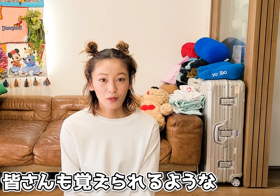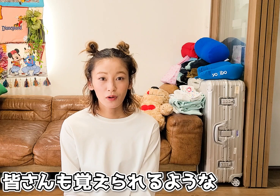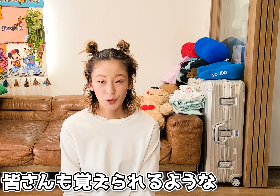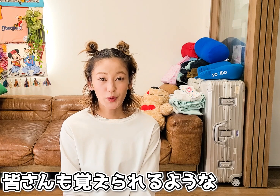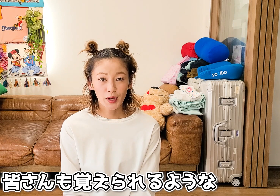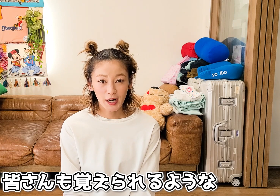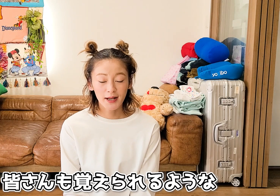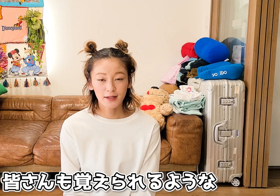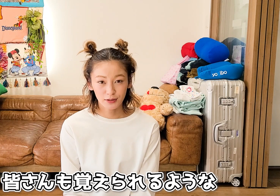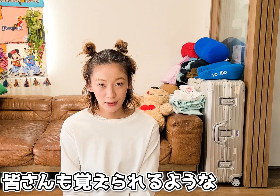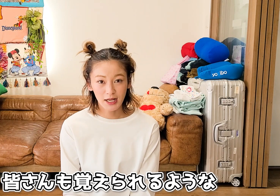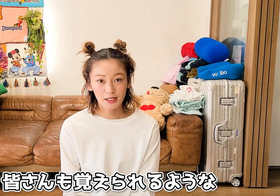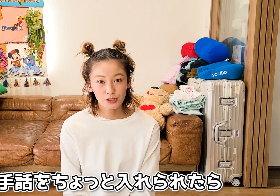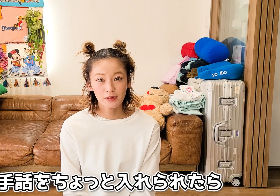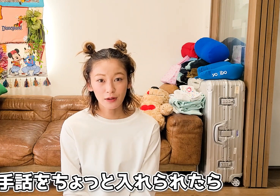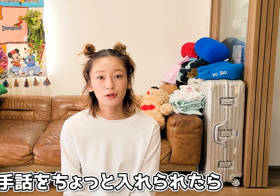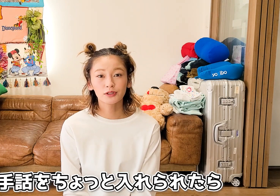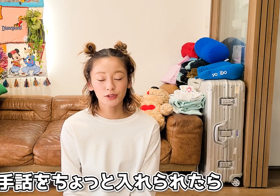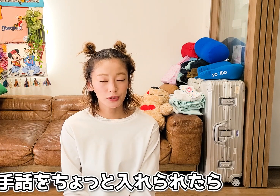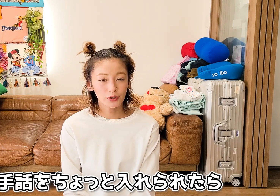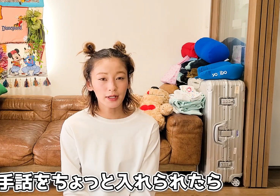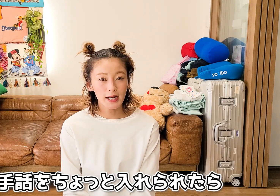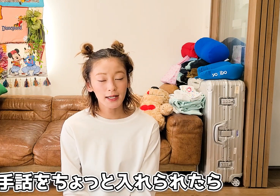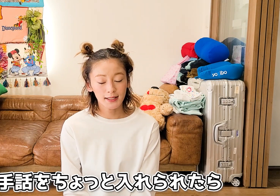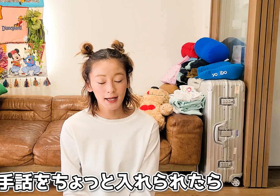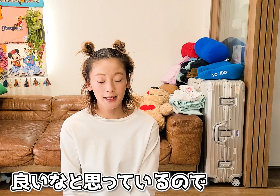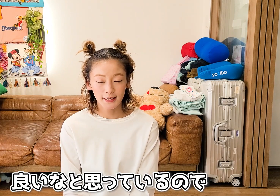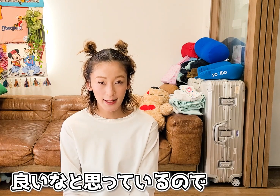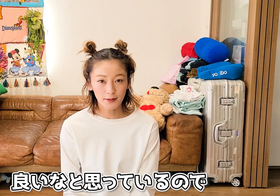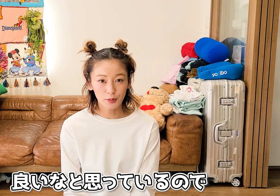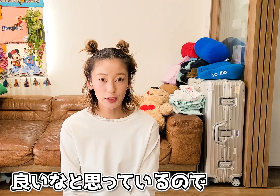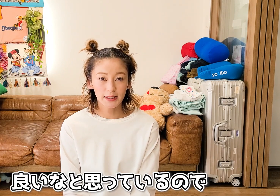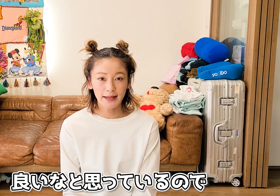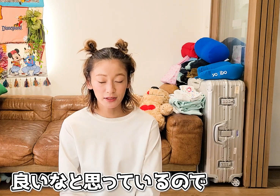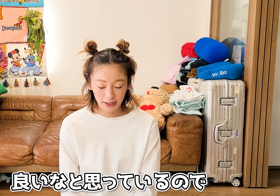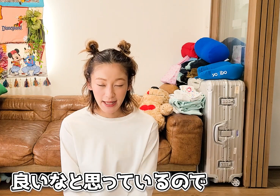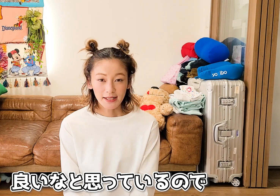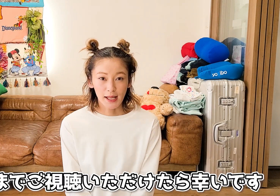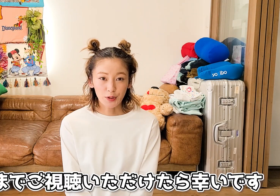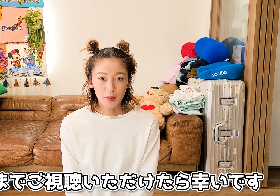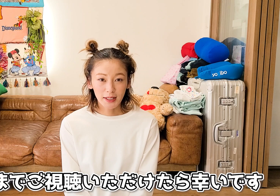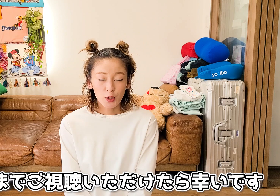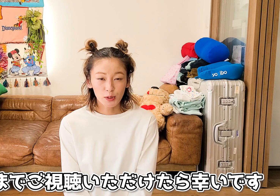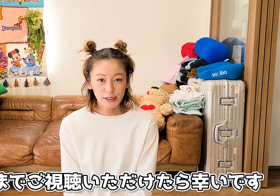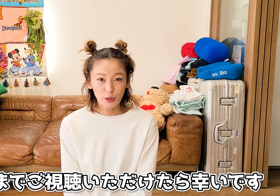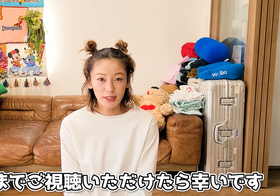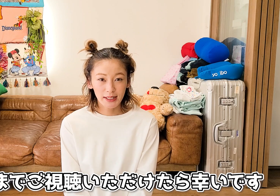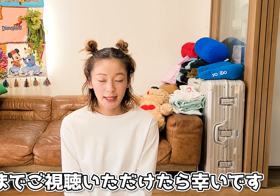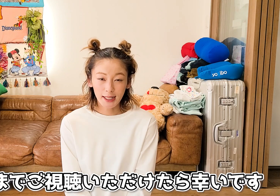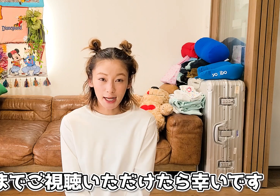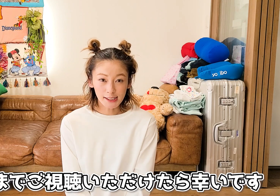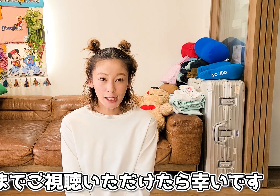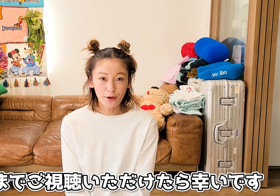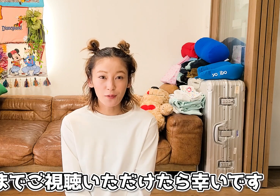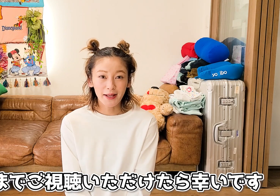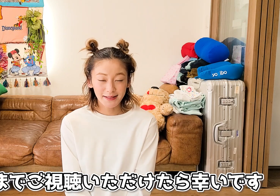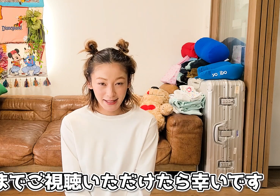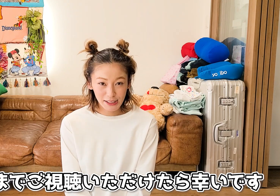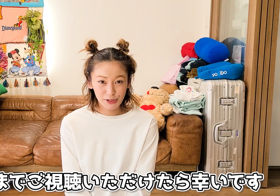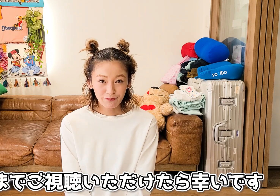も覚えられるような手話をちょっと入れられたらいいなと思っているので、最後までご視聴いただけたら幸いです。よ